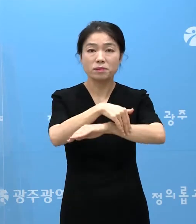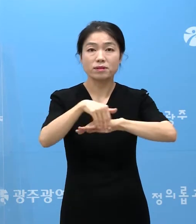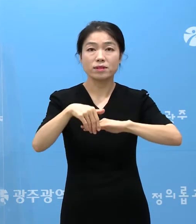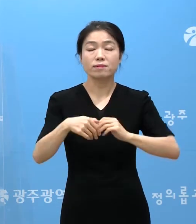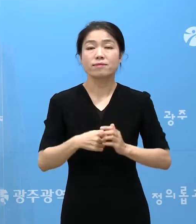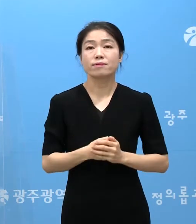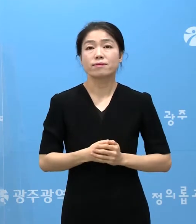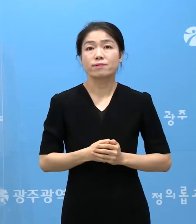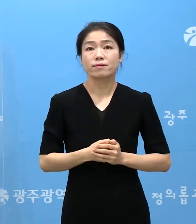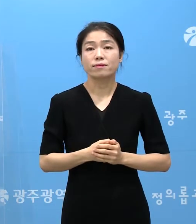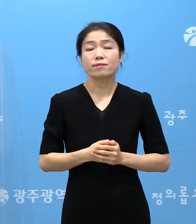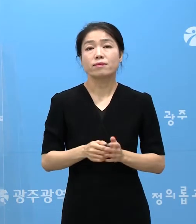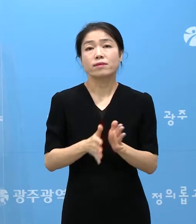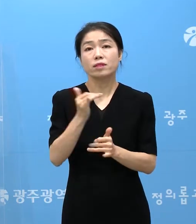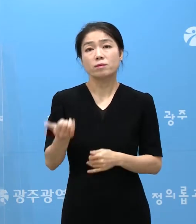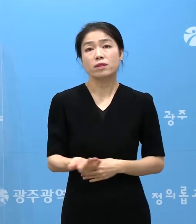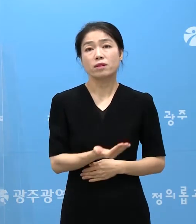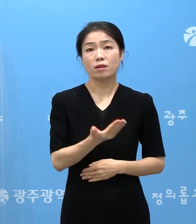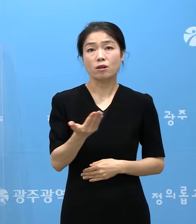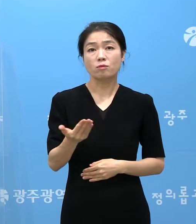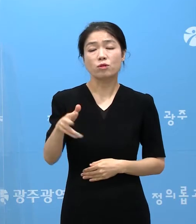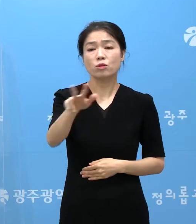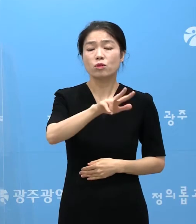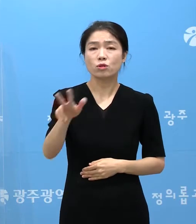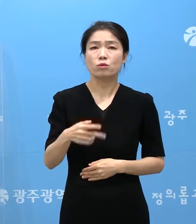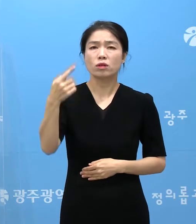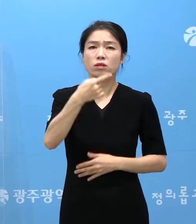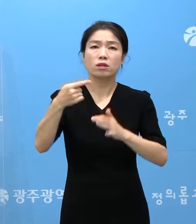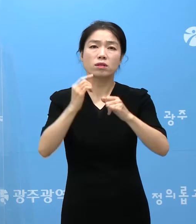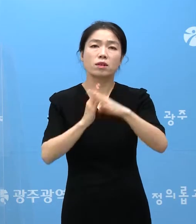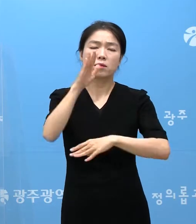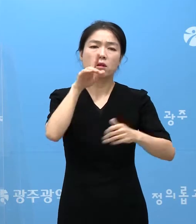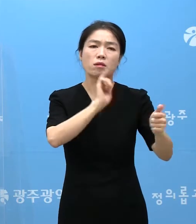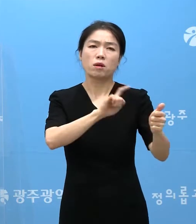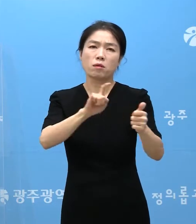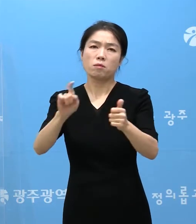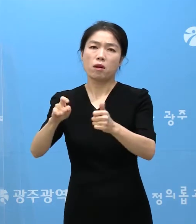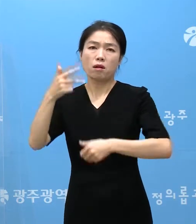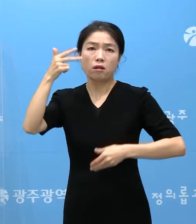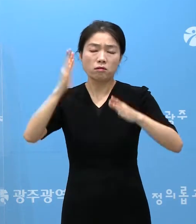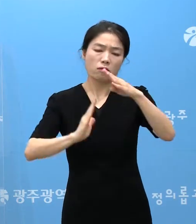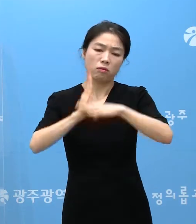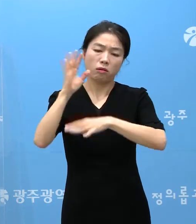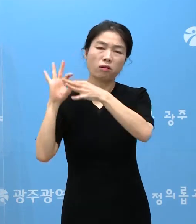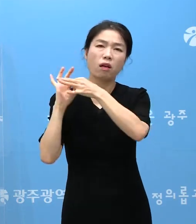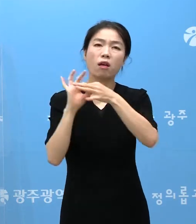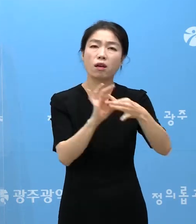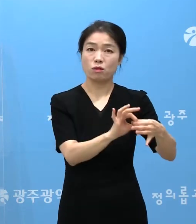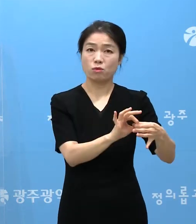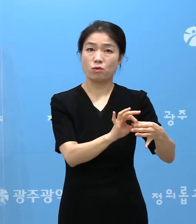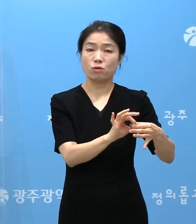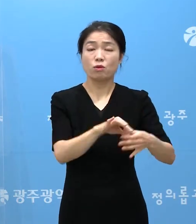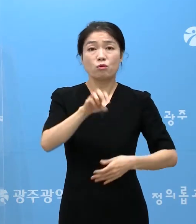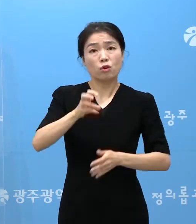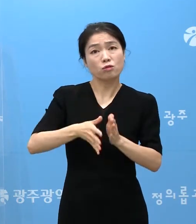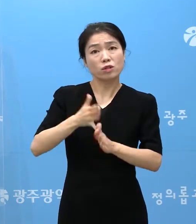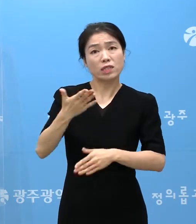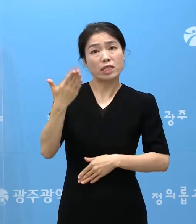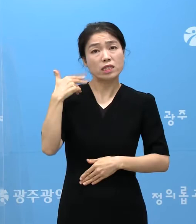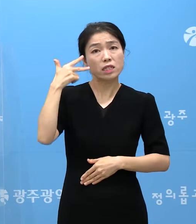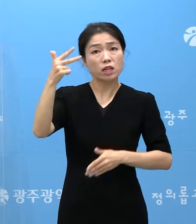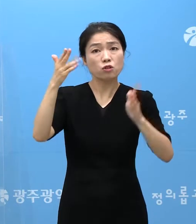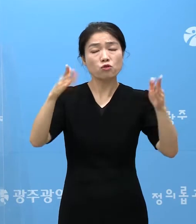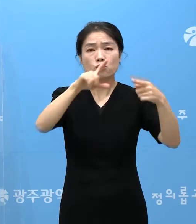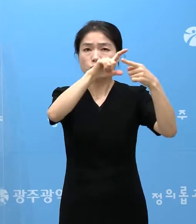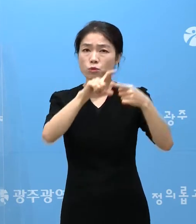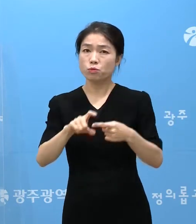진행합니다. 시민 여러분, 전국에 1,000명 이상의 확진자가 일주일 이상 발생되고 우리 시도 지난